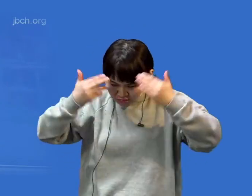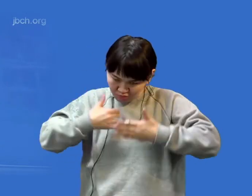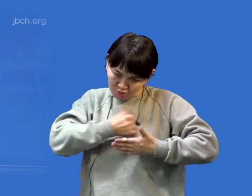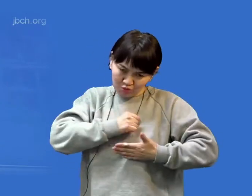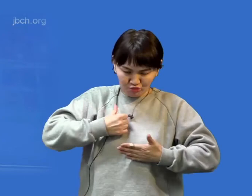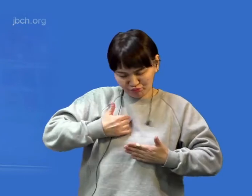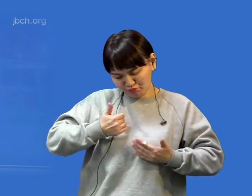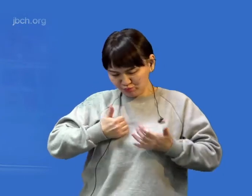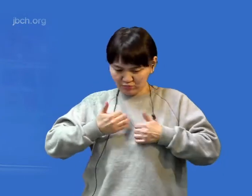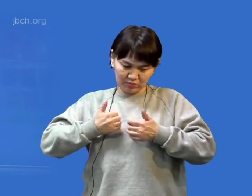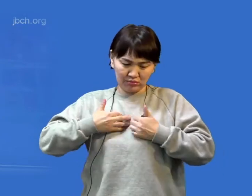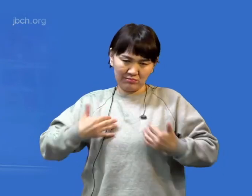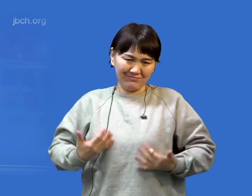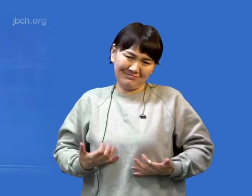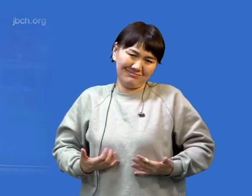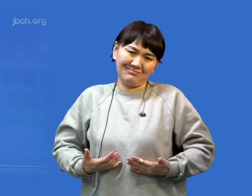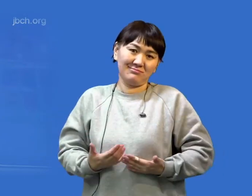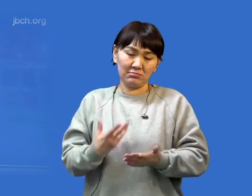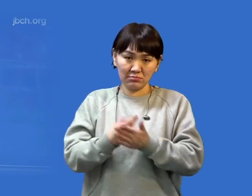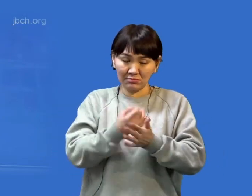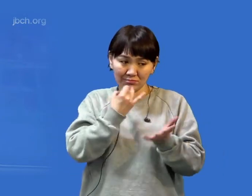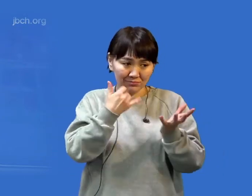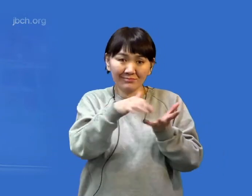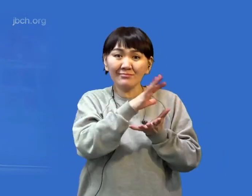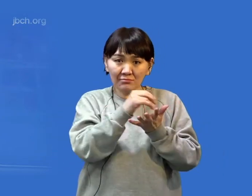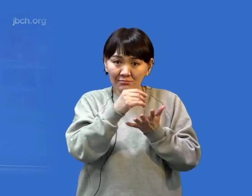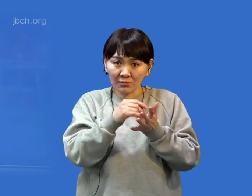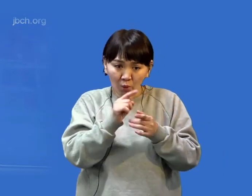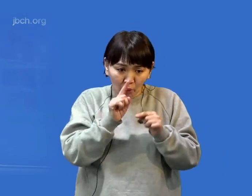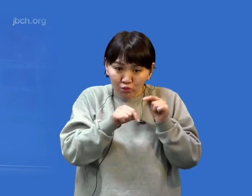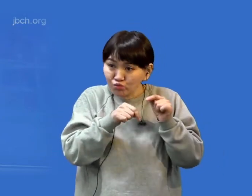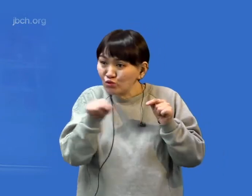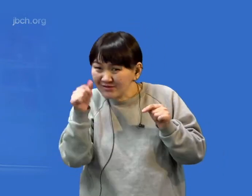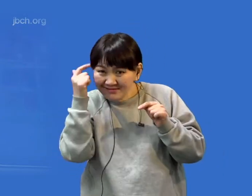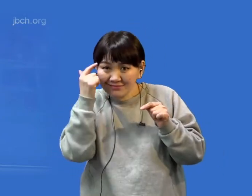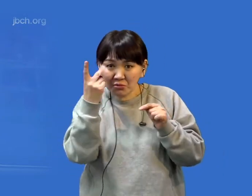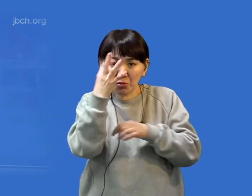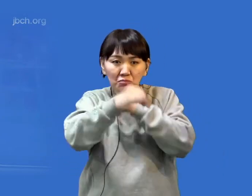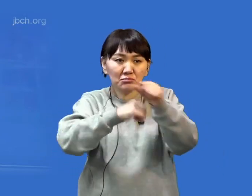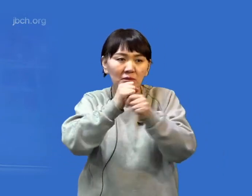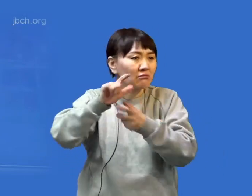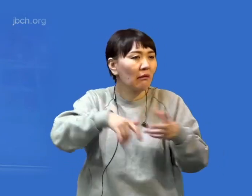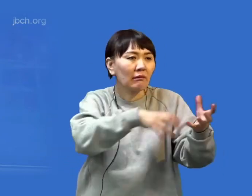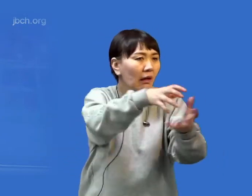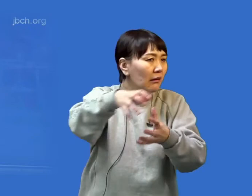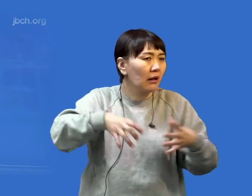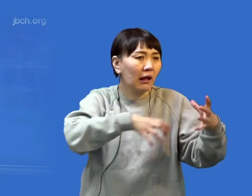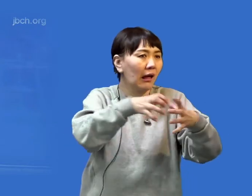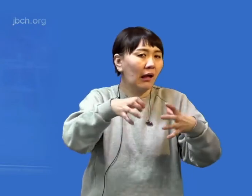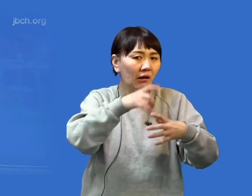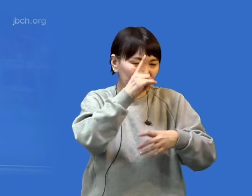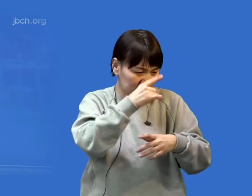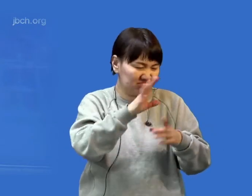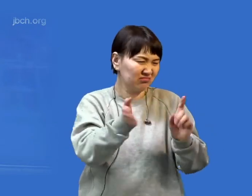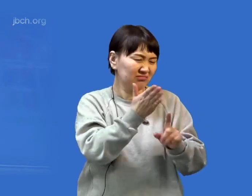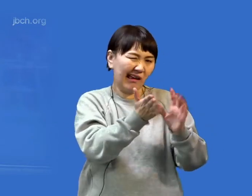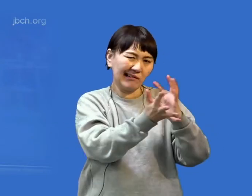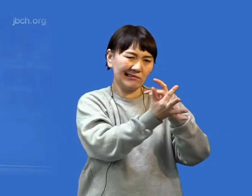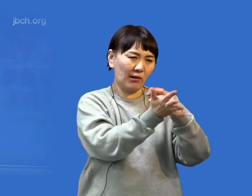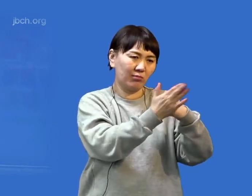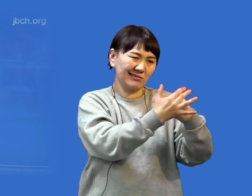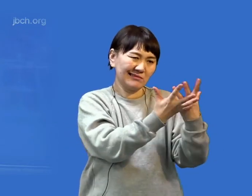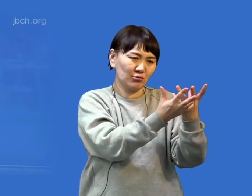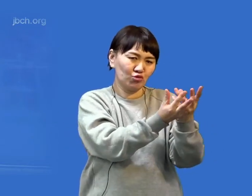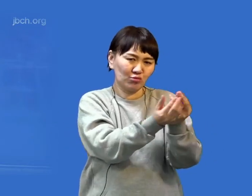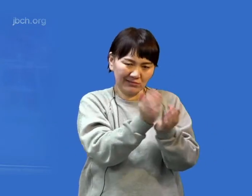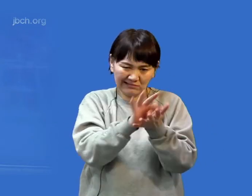амьдраад байгаа учраас Израилийн ард түмэн 40 жилийн хугацаанд чөлд бодлож байгаад үгсэнтэй адилхан үгүй бид нар тийм л байдалд